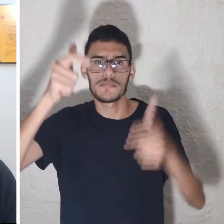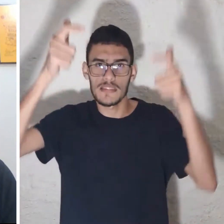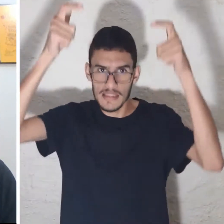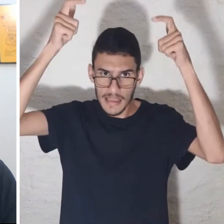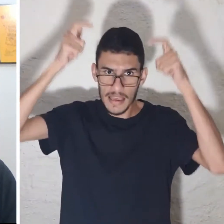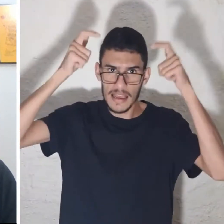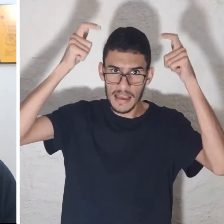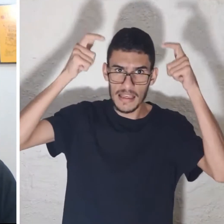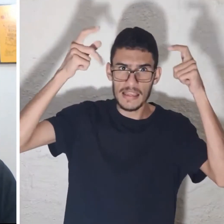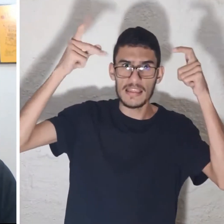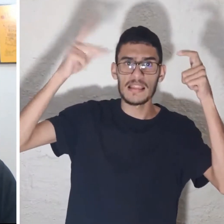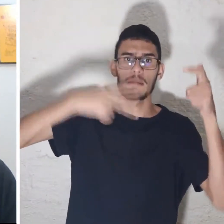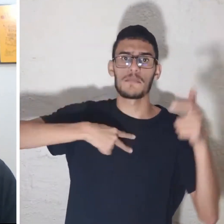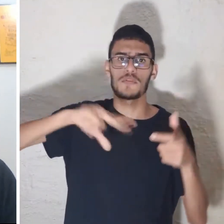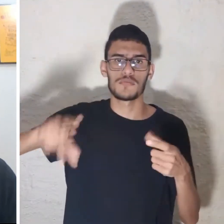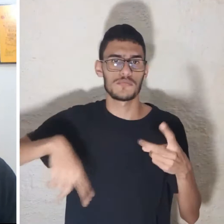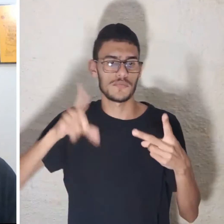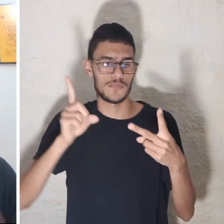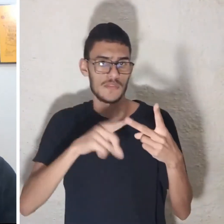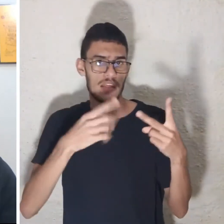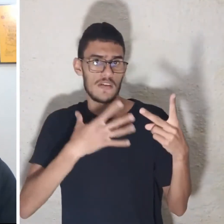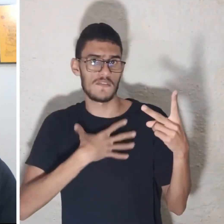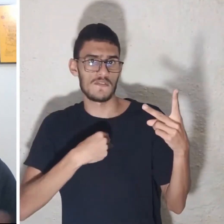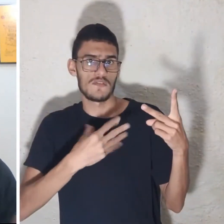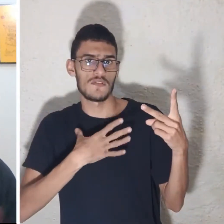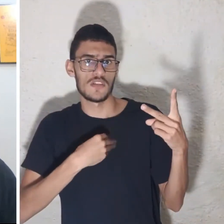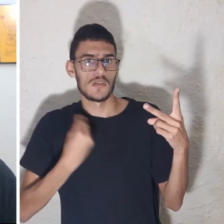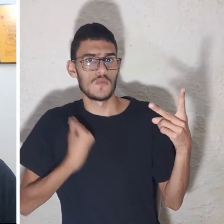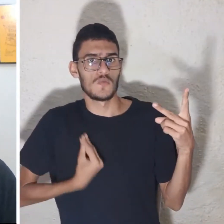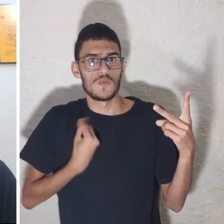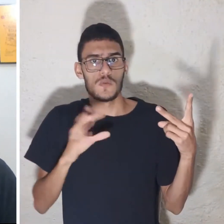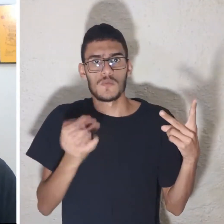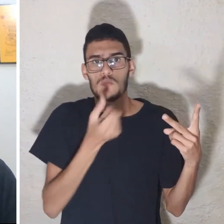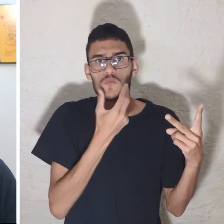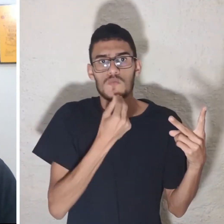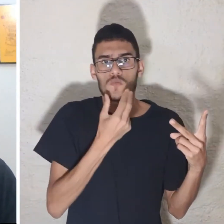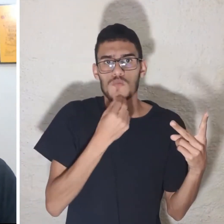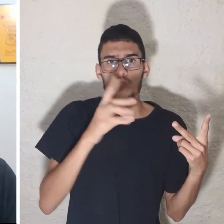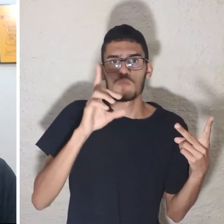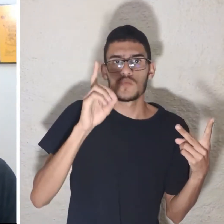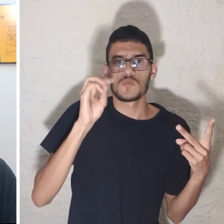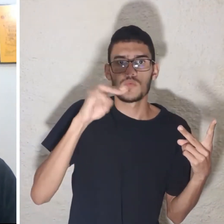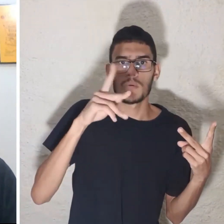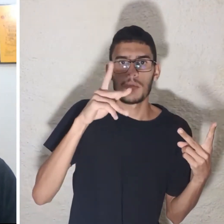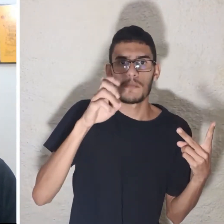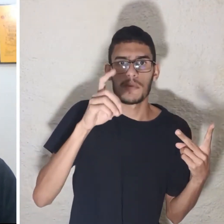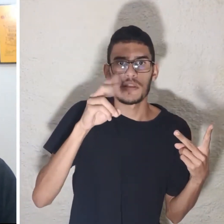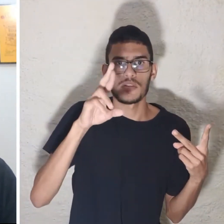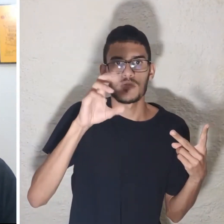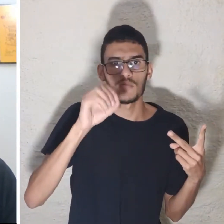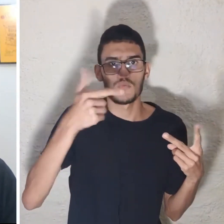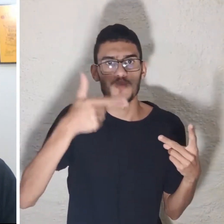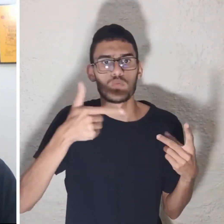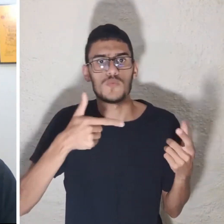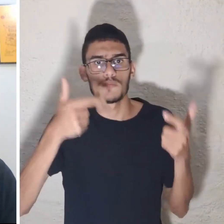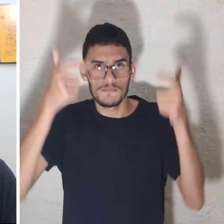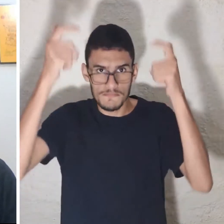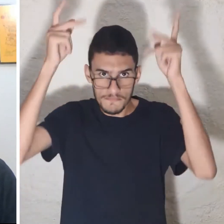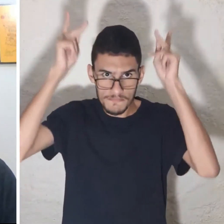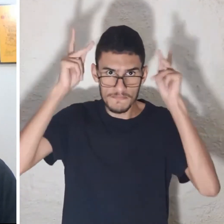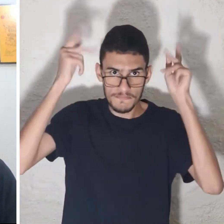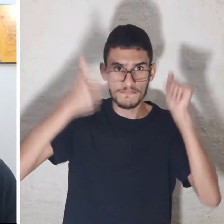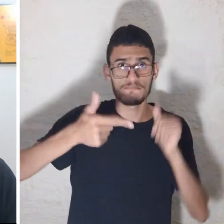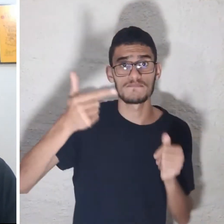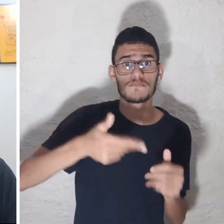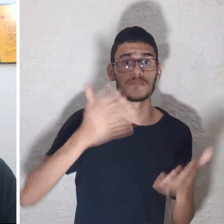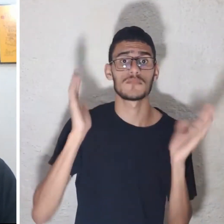lá em Portugal como Dona Maria II, e o seu filho, né, sobrevivente, Dom Pedro II. Né? Então, a